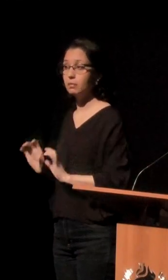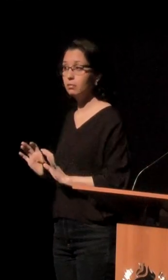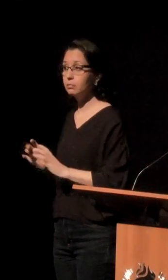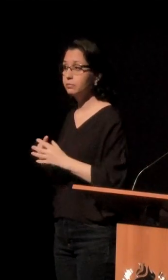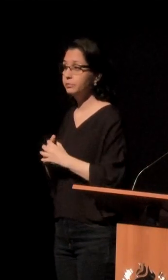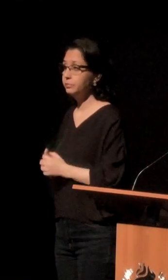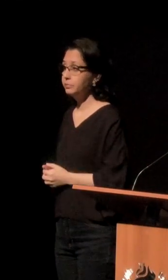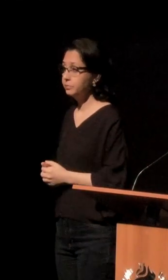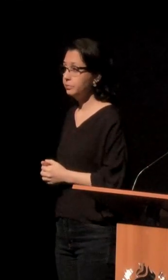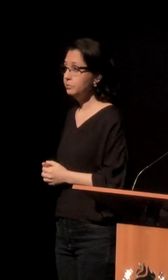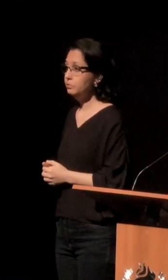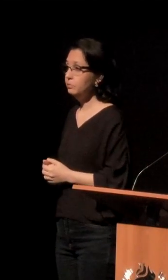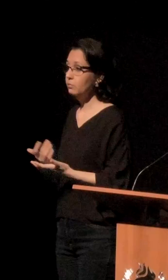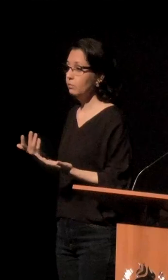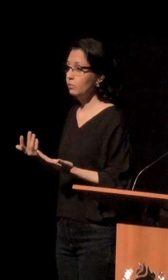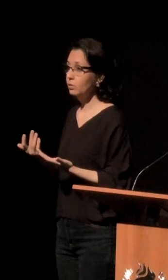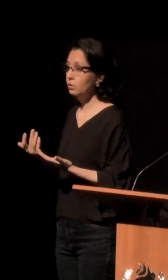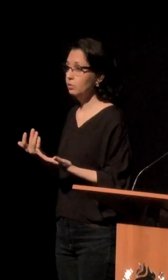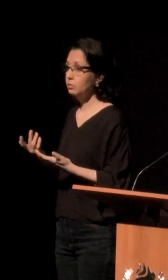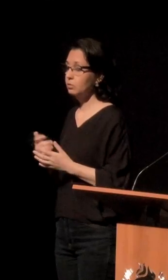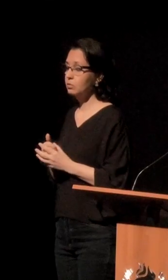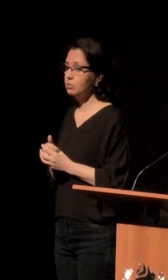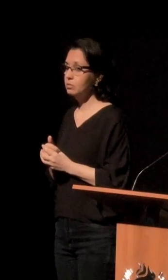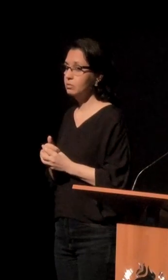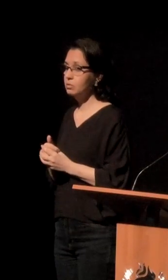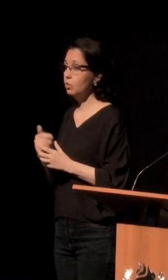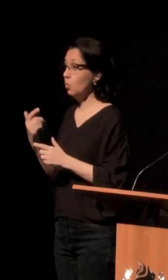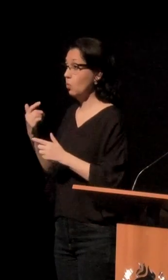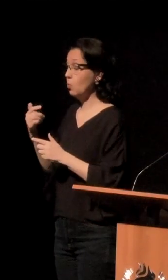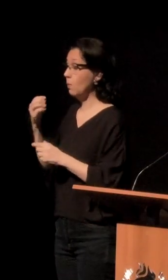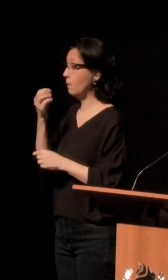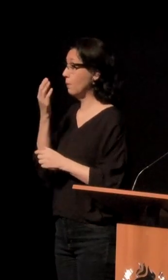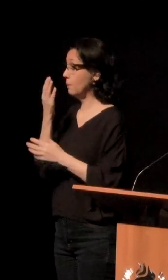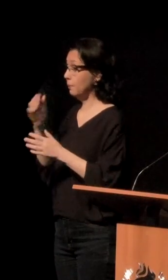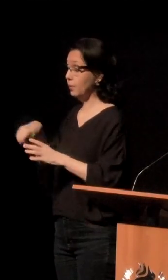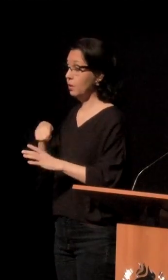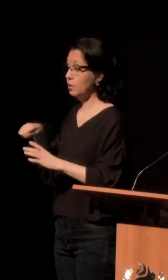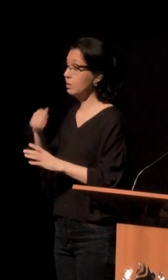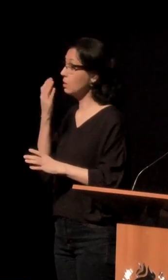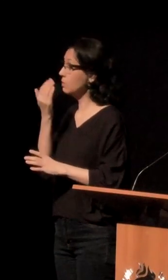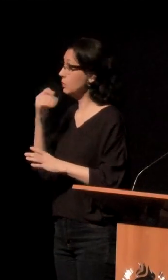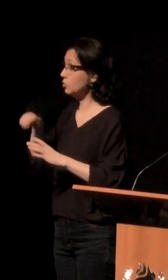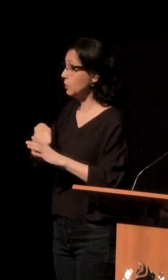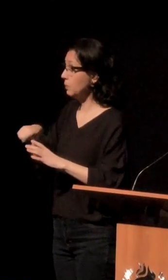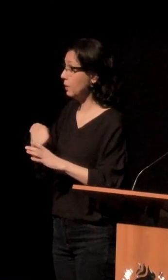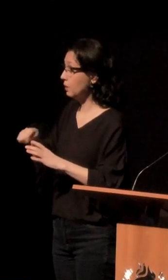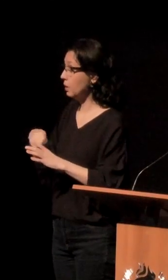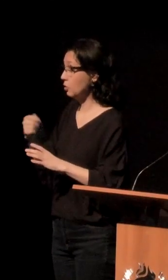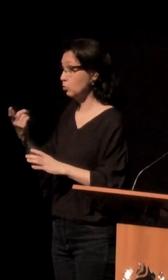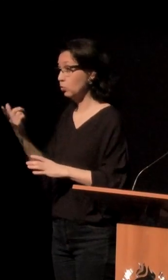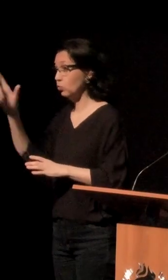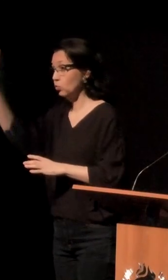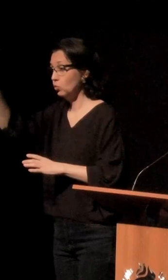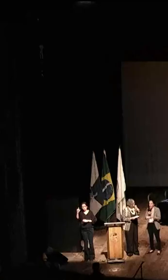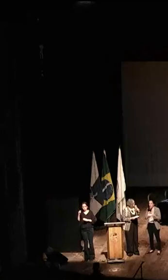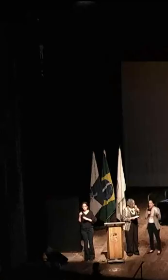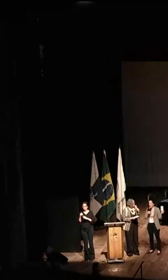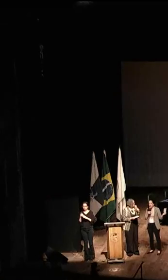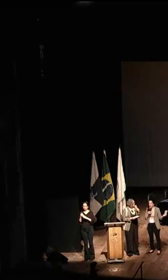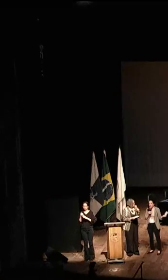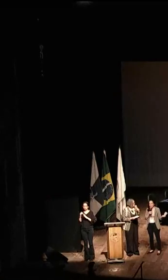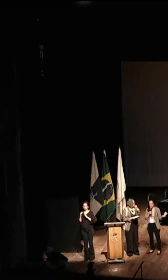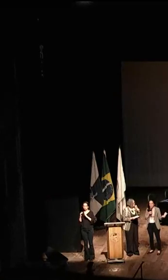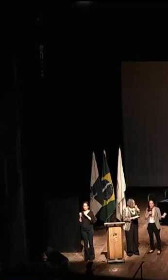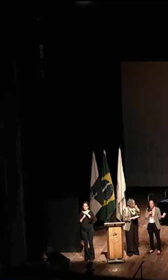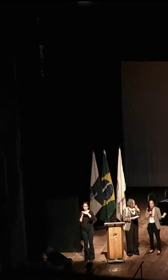da terceirizada para essa parte você vê aqui assim eu já correria